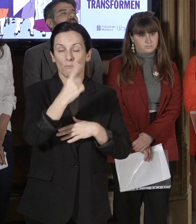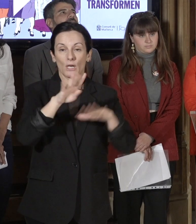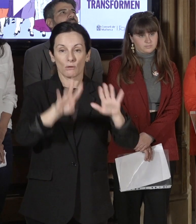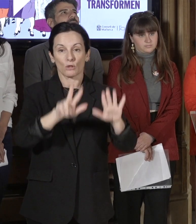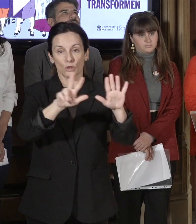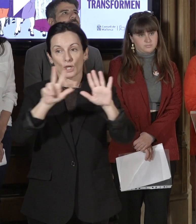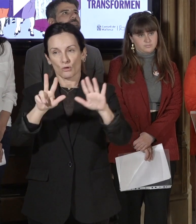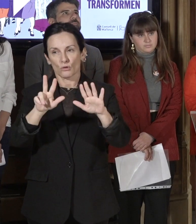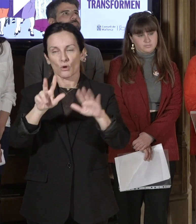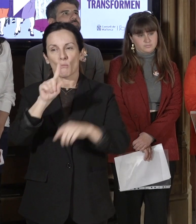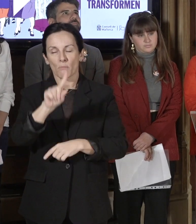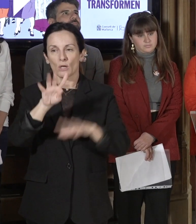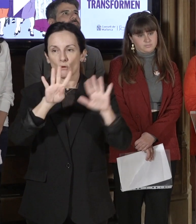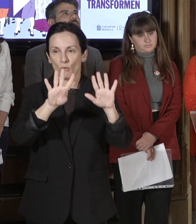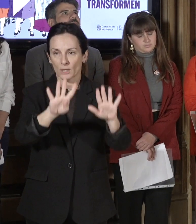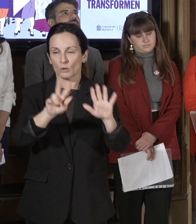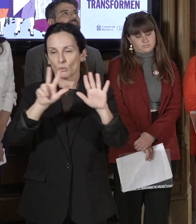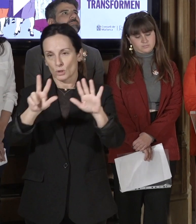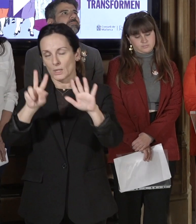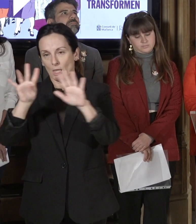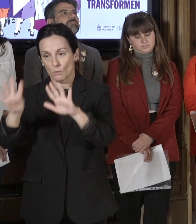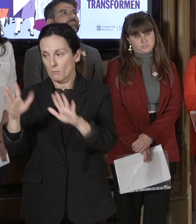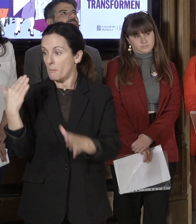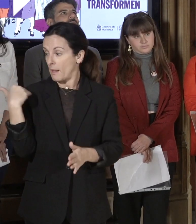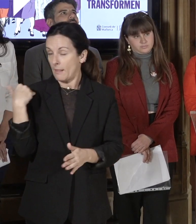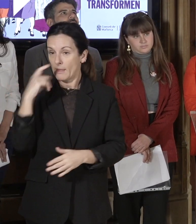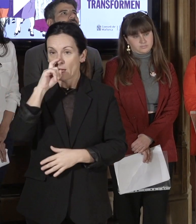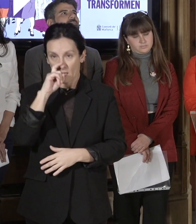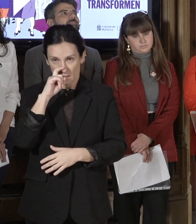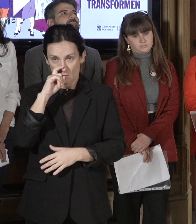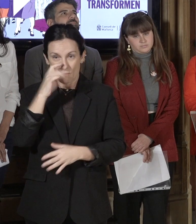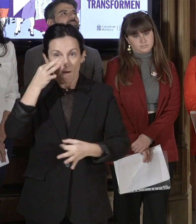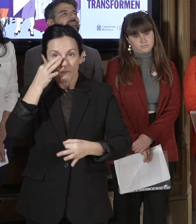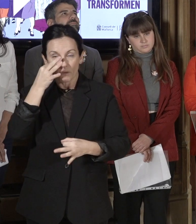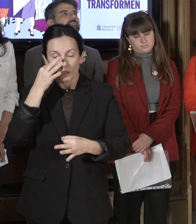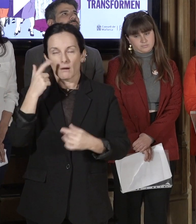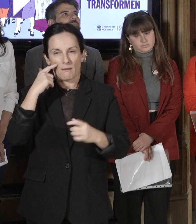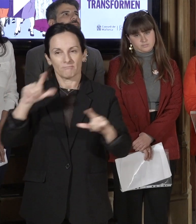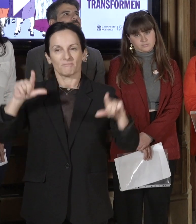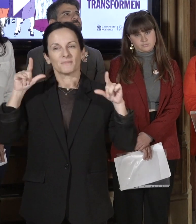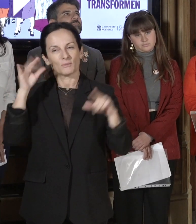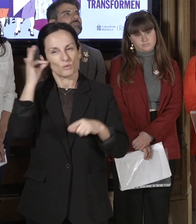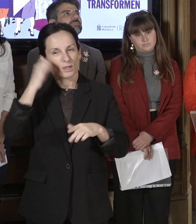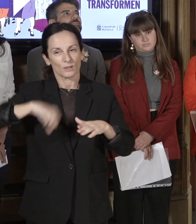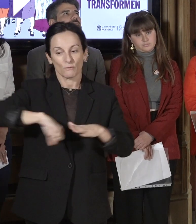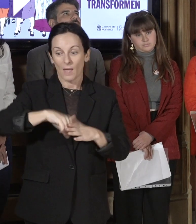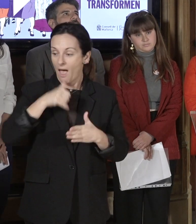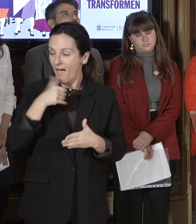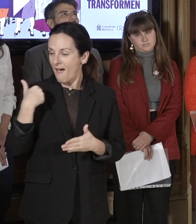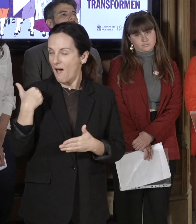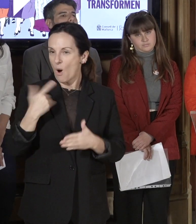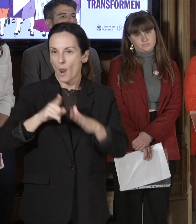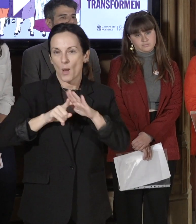1988-89. Pero aún así, hasta hace pocos años, no han sido visibles. Y ahora avanzan e